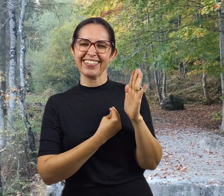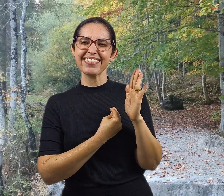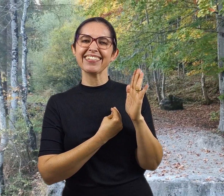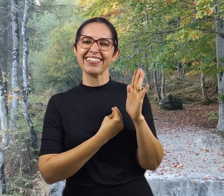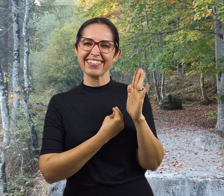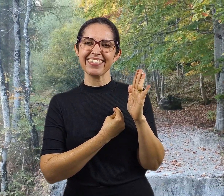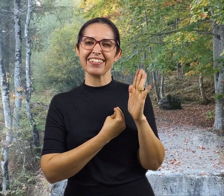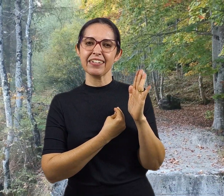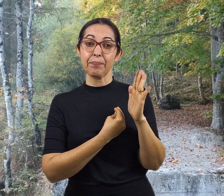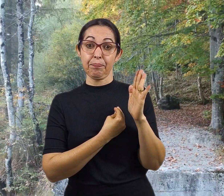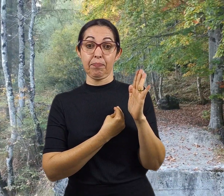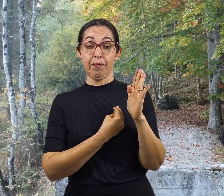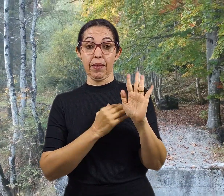incisiva: retirai do meio de vós